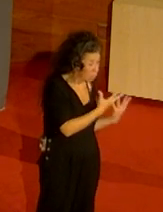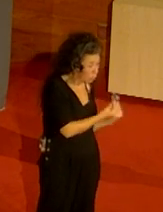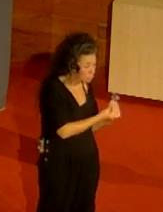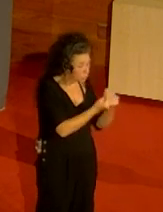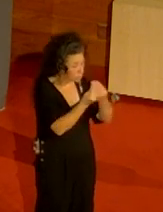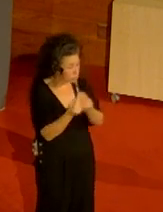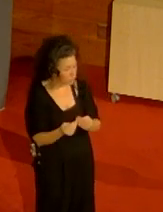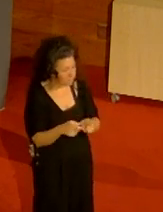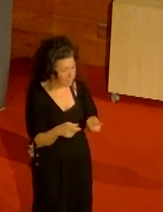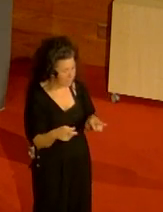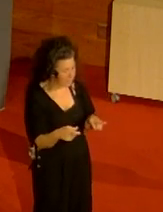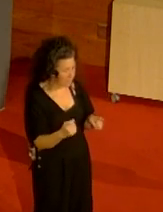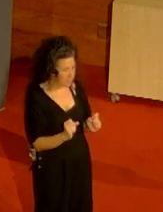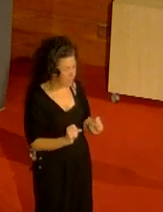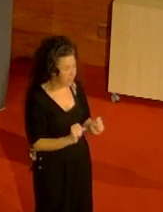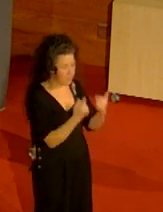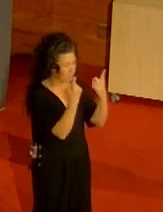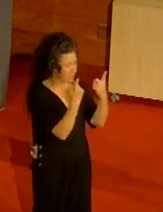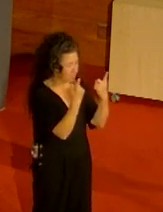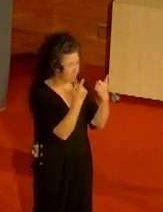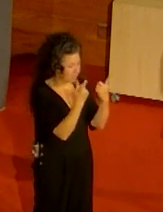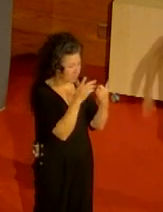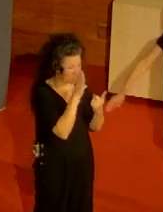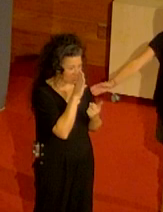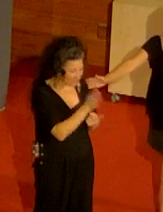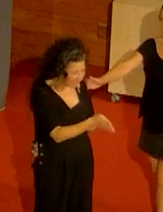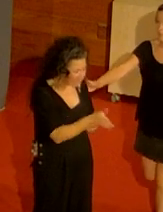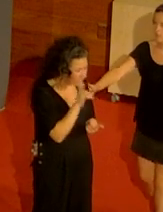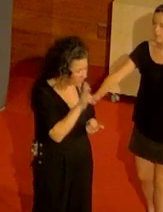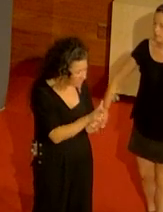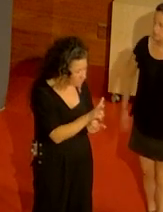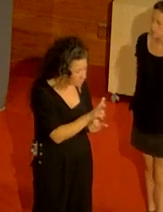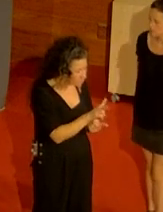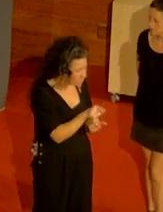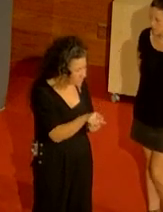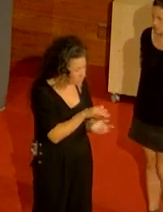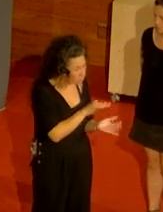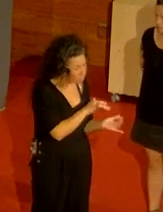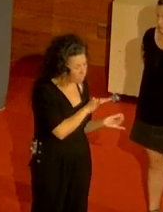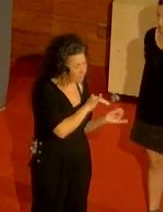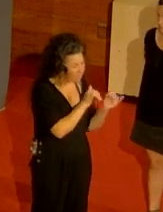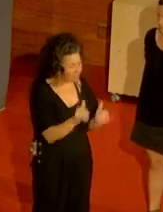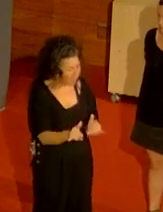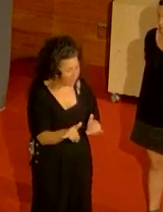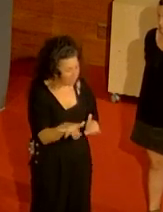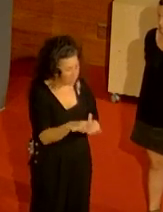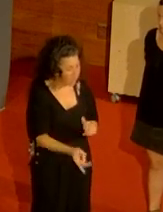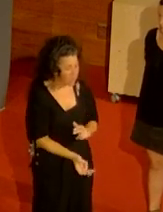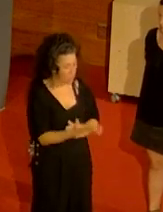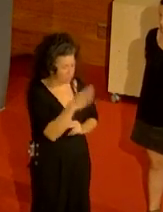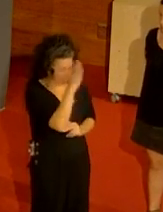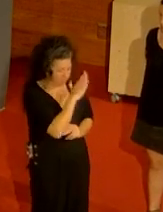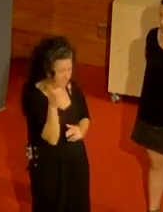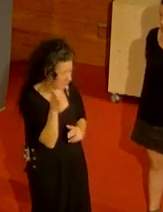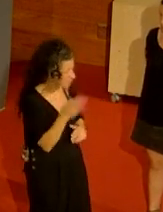¿no? Entonces, lo vimos en directo, ese ir al lugar de origen de sus padres, ¿no? Y todas las contradicciones que